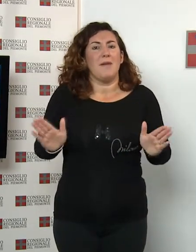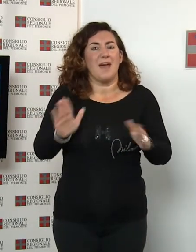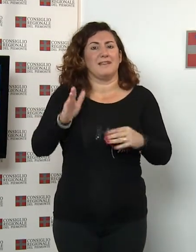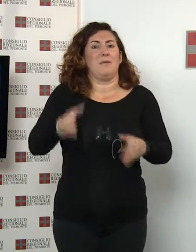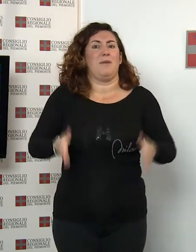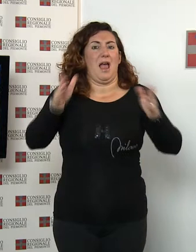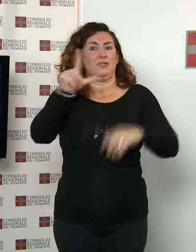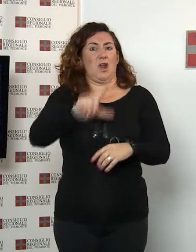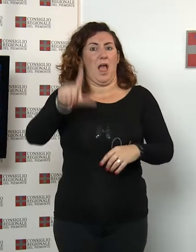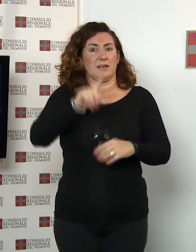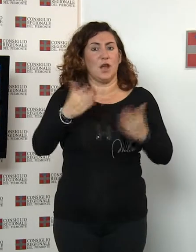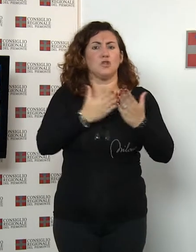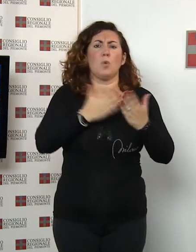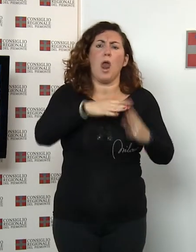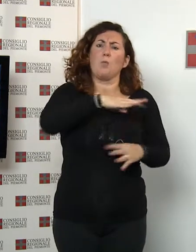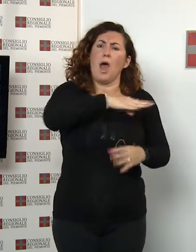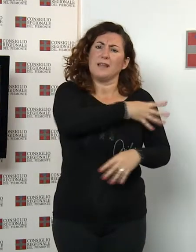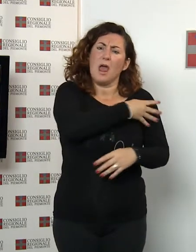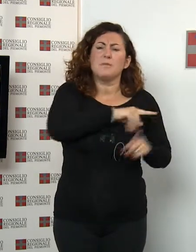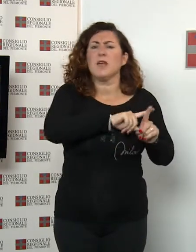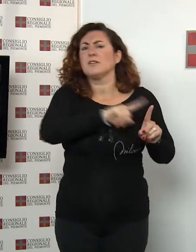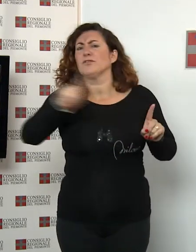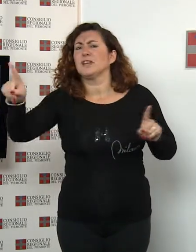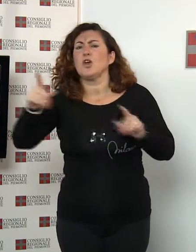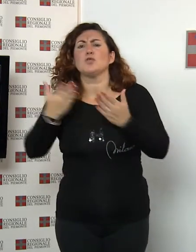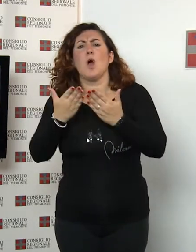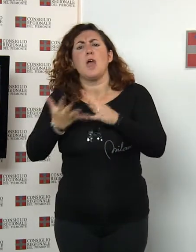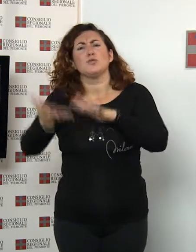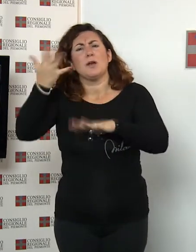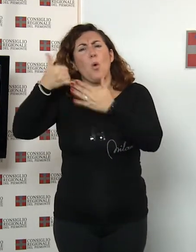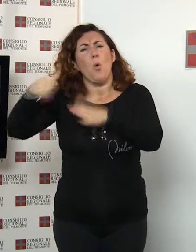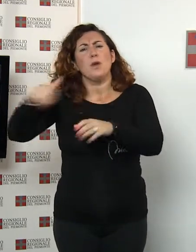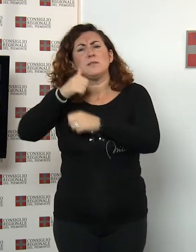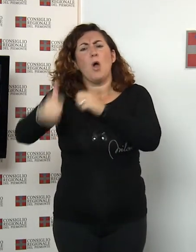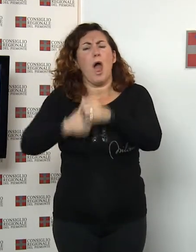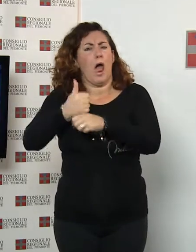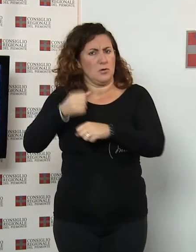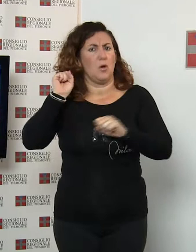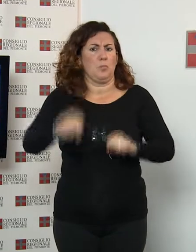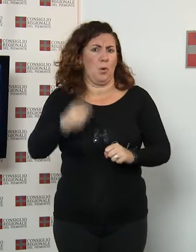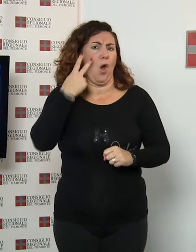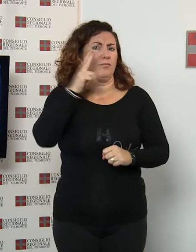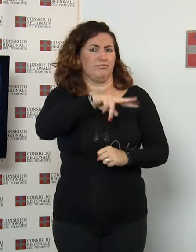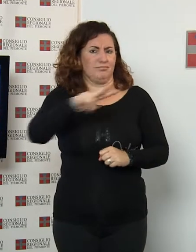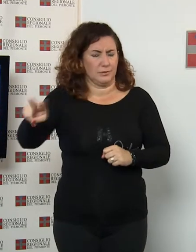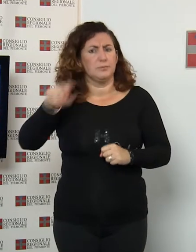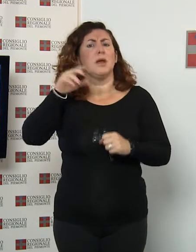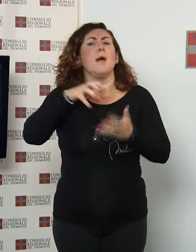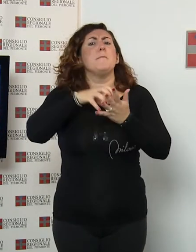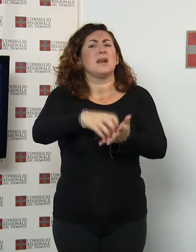dalla classe quarta elementare fino all'ultimo anno delle scuole superiori prenotazione può essere effettuata onl collegandosi al sito internet del